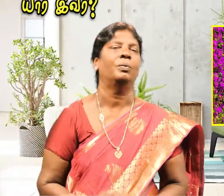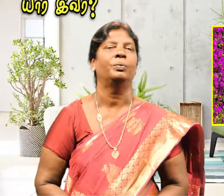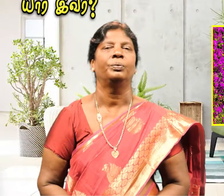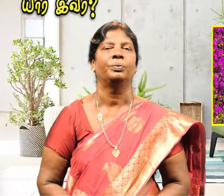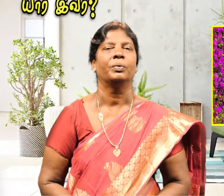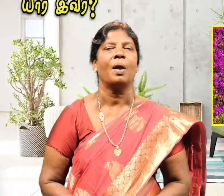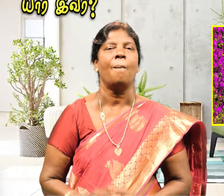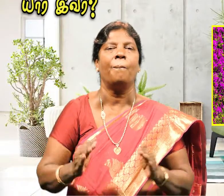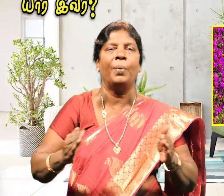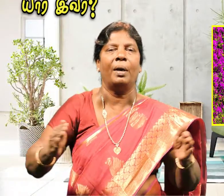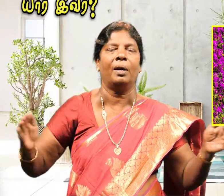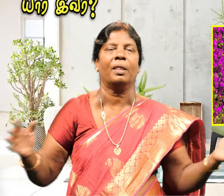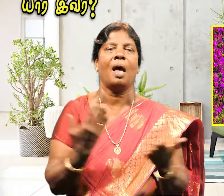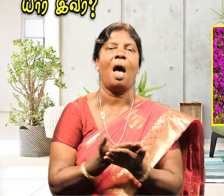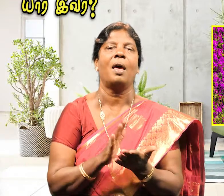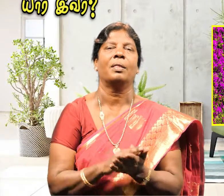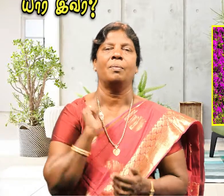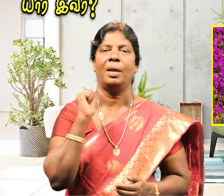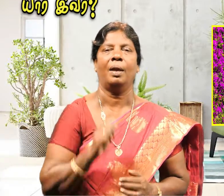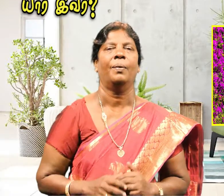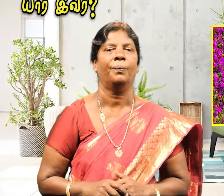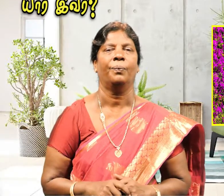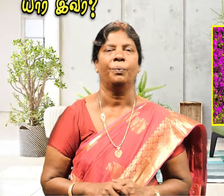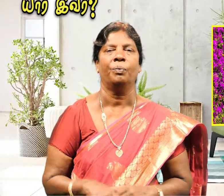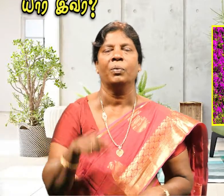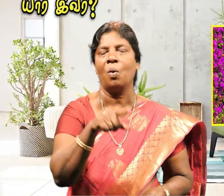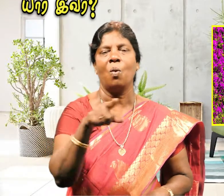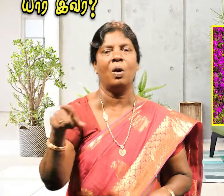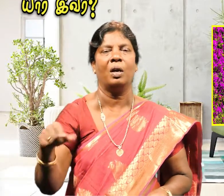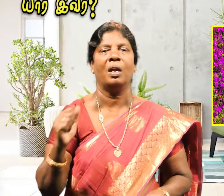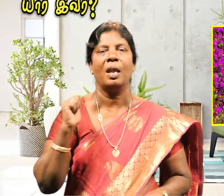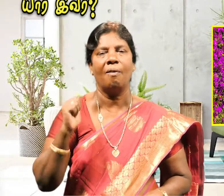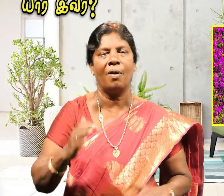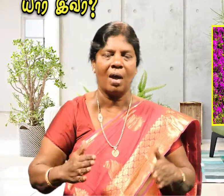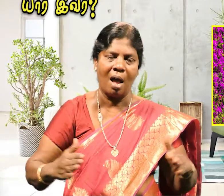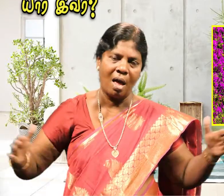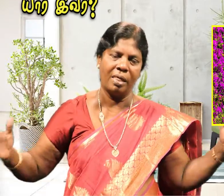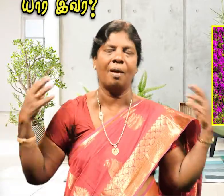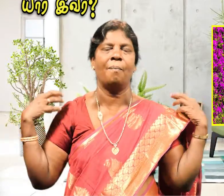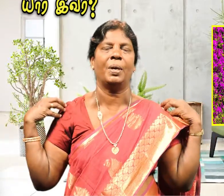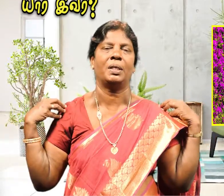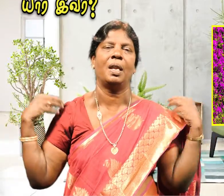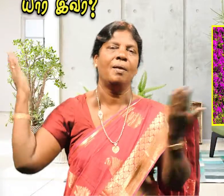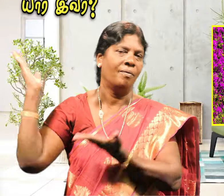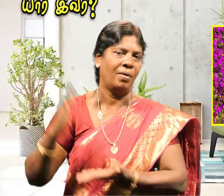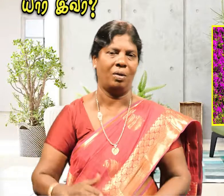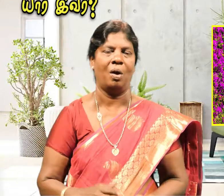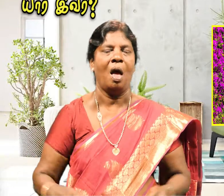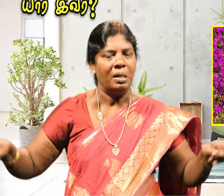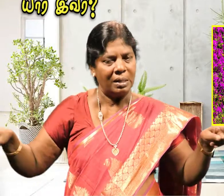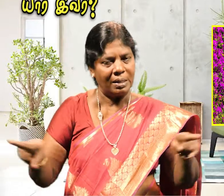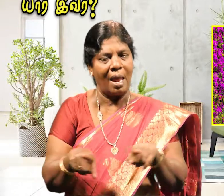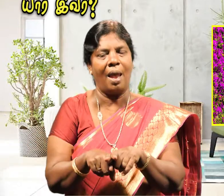கடவுள். பெருகுகிறது என்கிற வார்த்தைக்கு அர்த்தம் என்ன தெரியுமா? உங்களுக்கு எவ்வளவு அதிகமாய் பிரச்சனைகள்